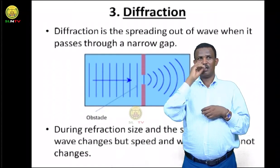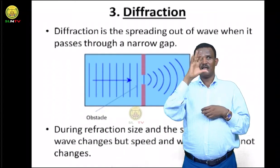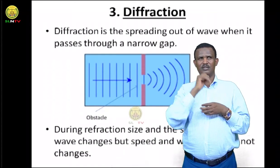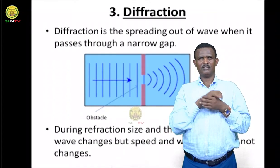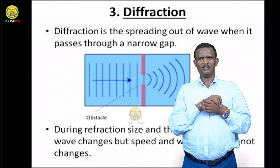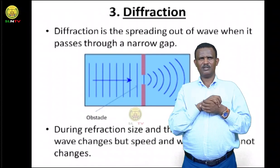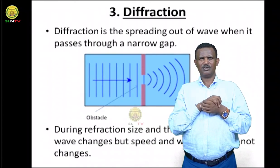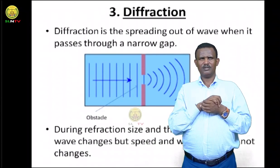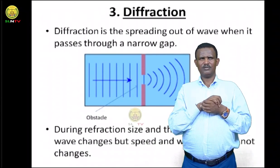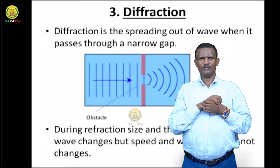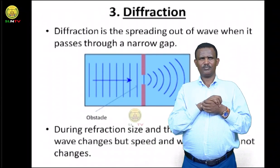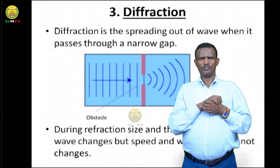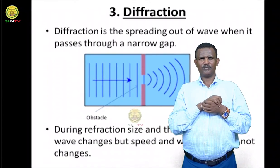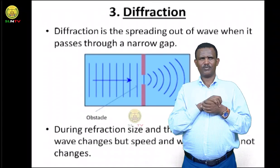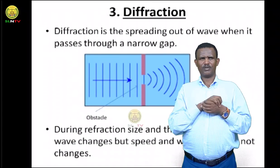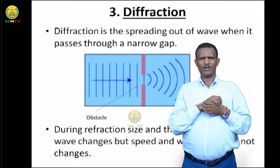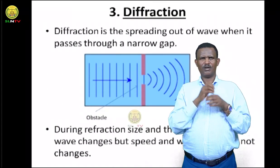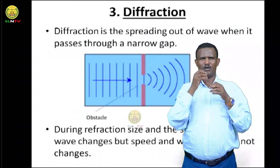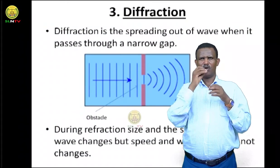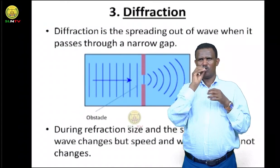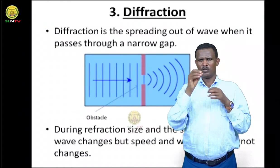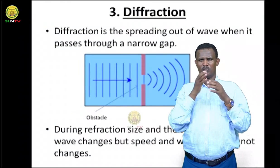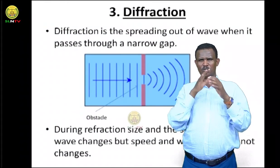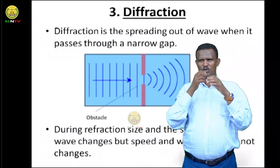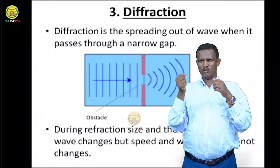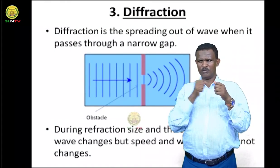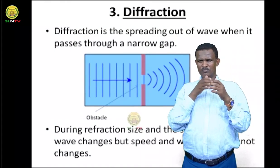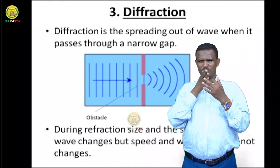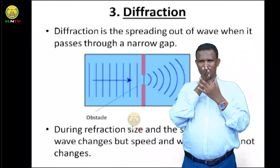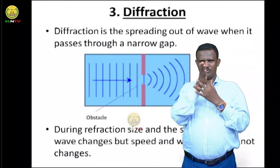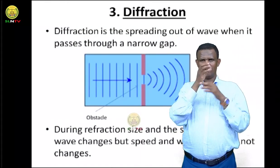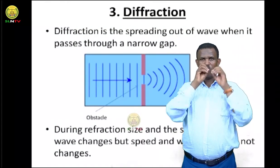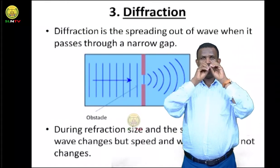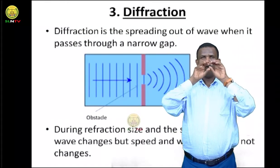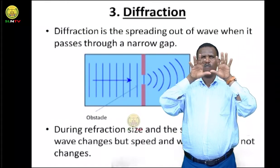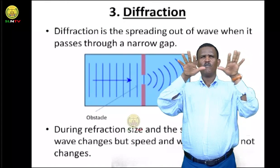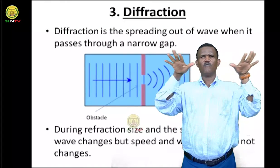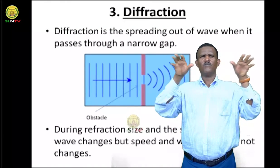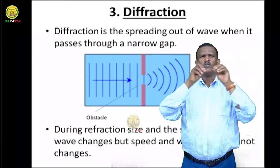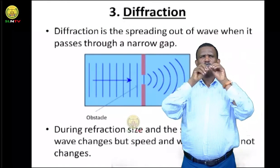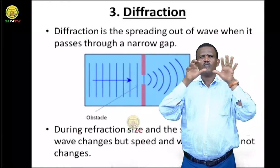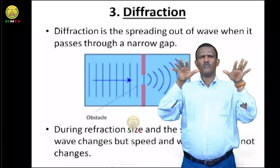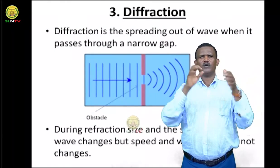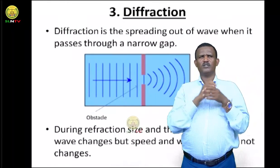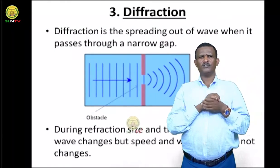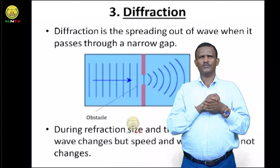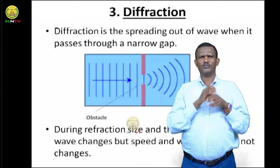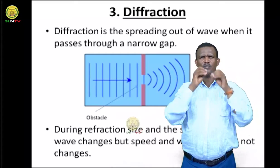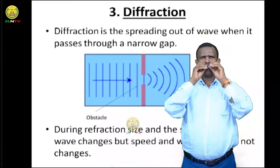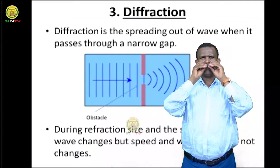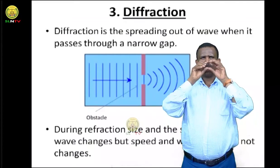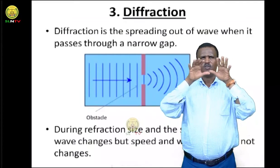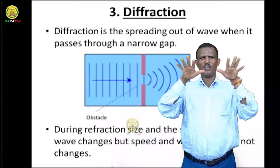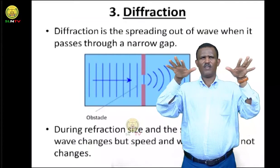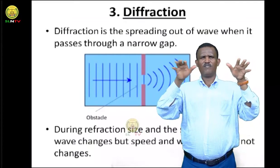uu albaabka ka baxo wuxuu u gudbayaa hareeraha albaabka u baydhaya waxaa la yidhahdaa difraction difraction-ku waa speeding out